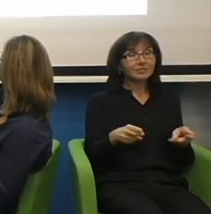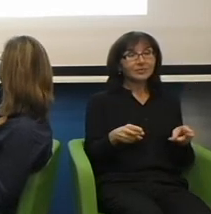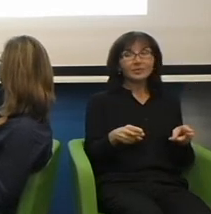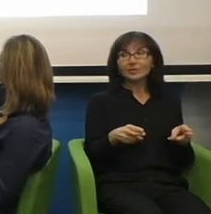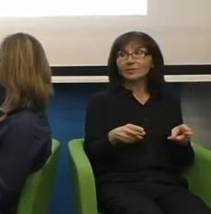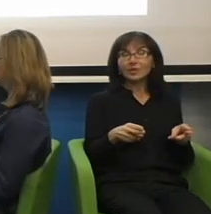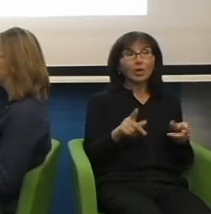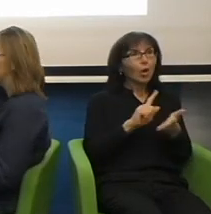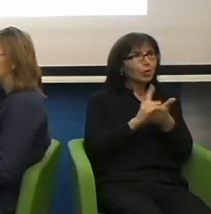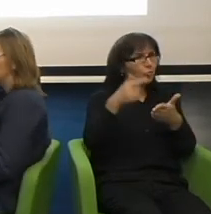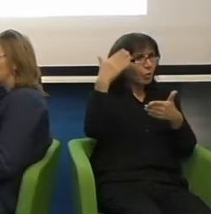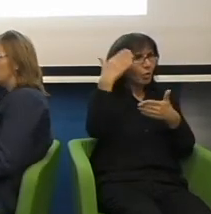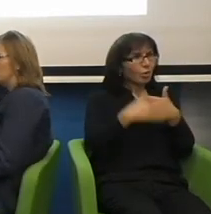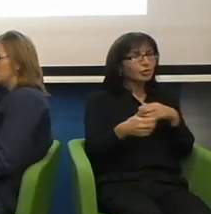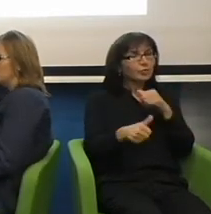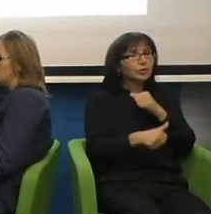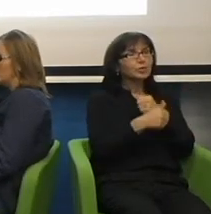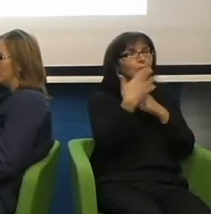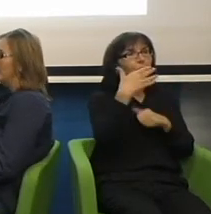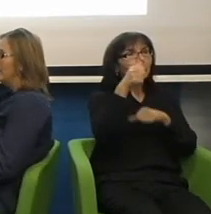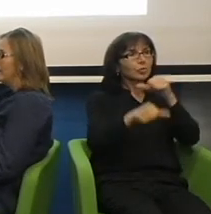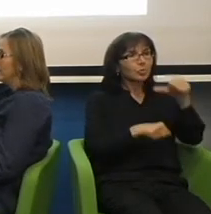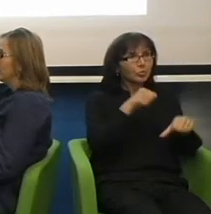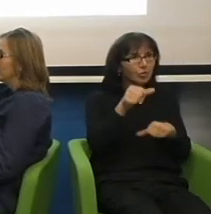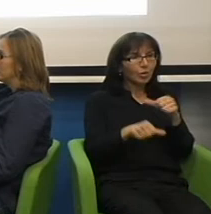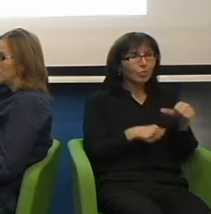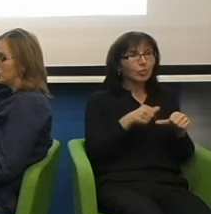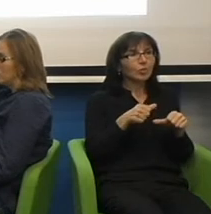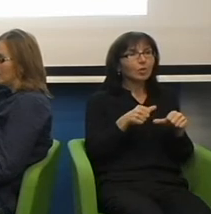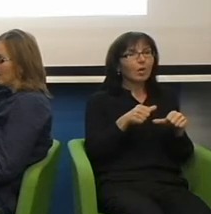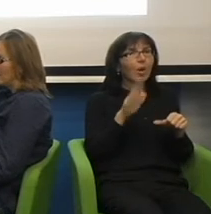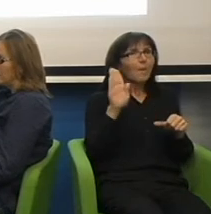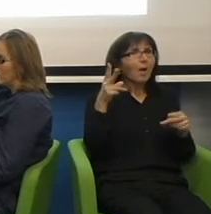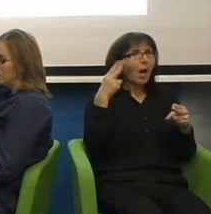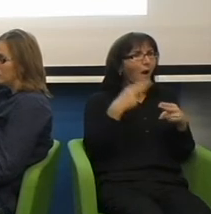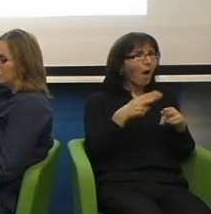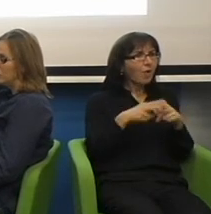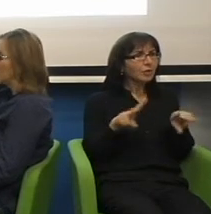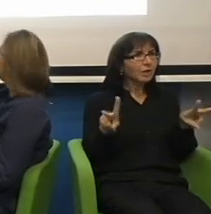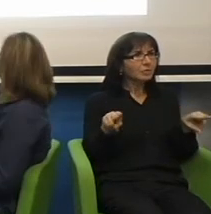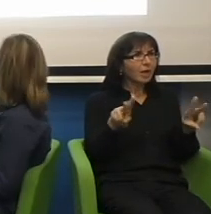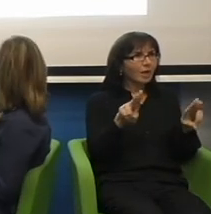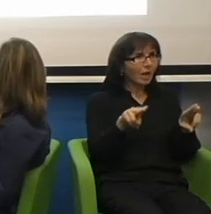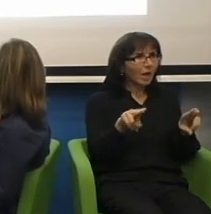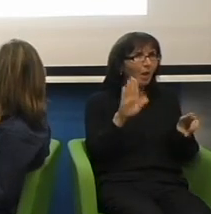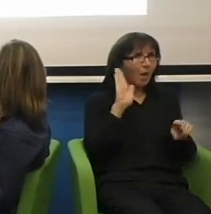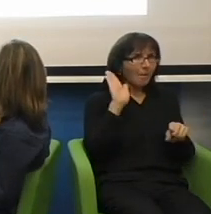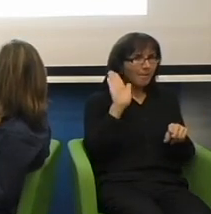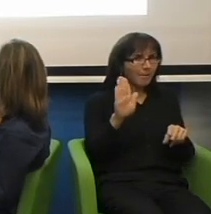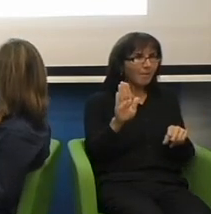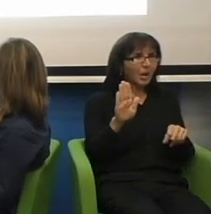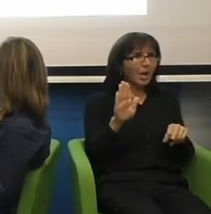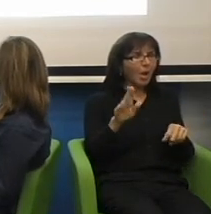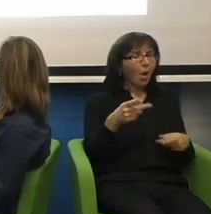dosyć szybko się kończy, a na 65 roku okazuje się, że choruje na raka, przechodzi